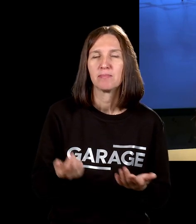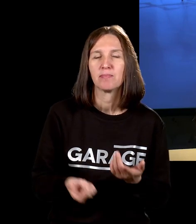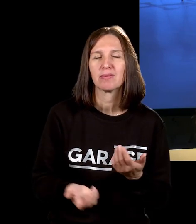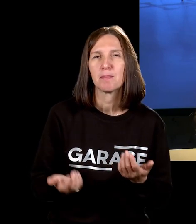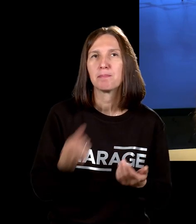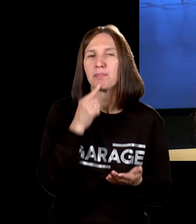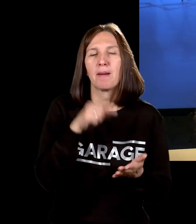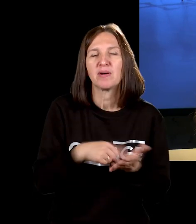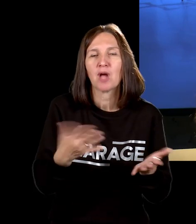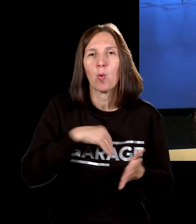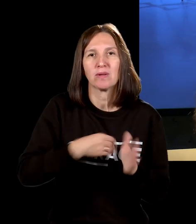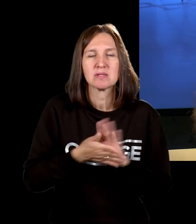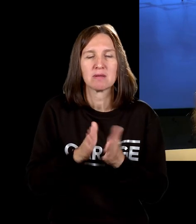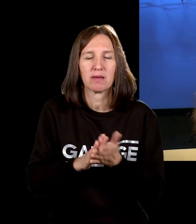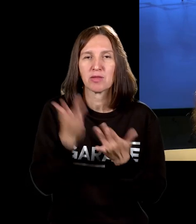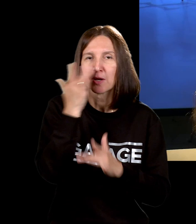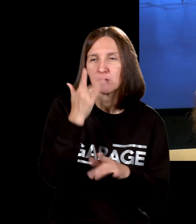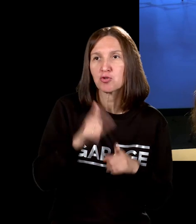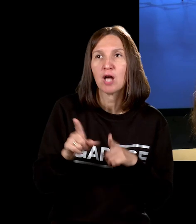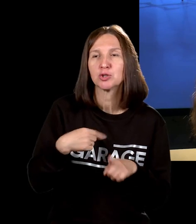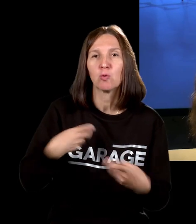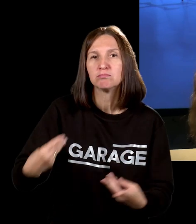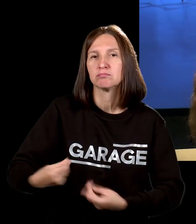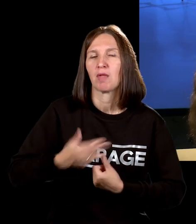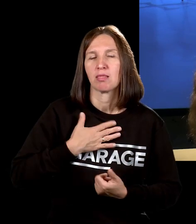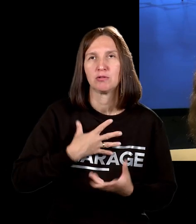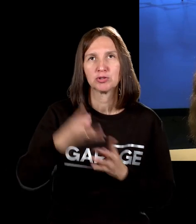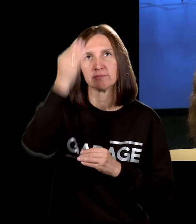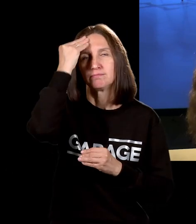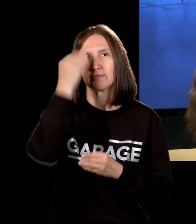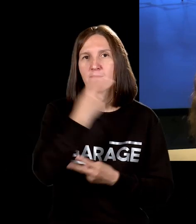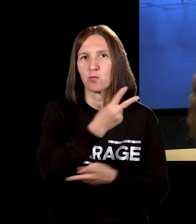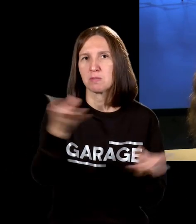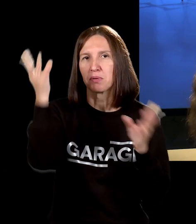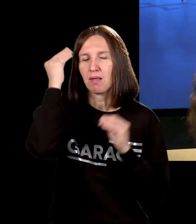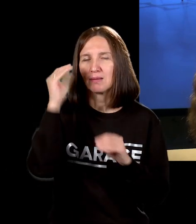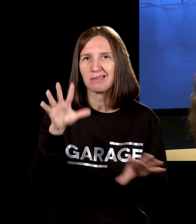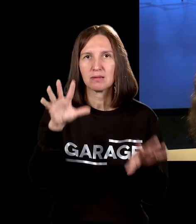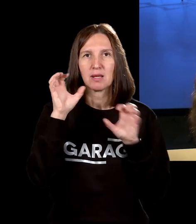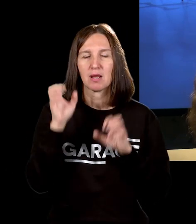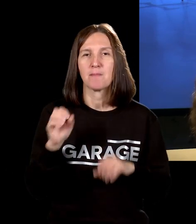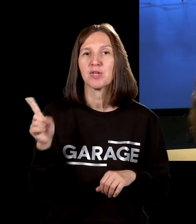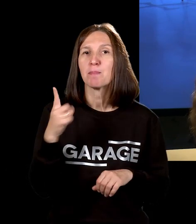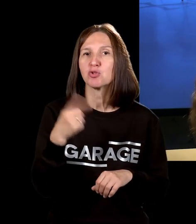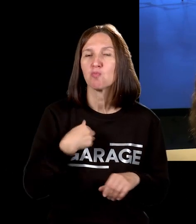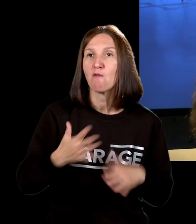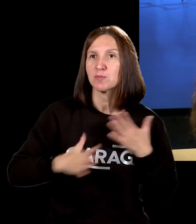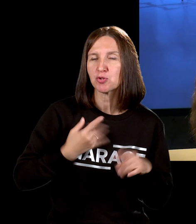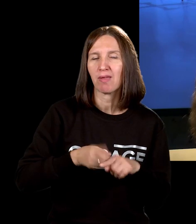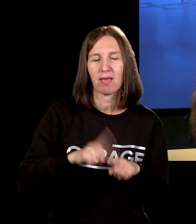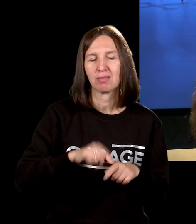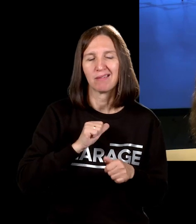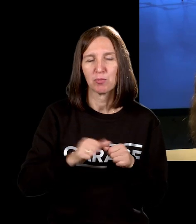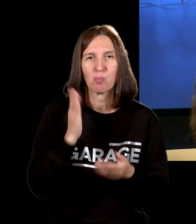что возбуждает наше восприятие, что возбуждает наше сознание, и почему это возбуждение – это всегда удар по мозгам, в буквальном смысле этого слова. Вот эти